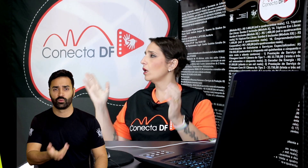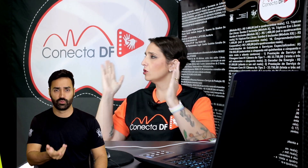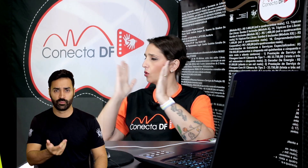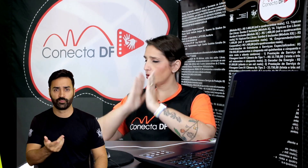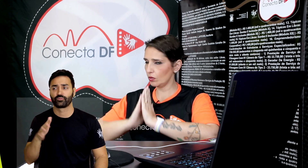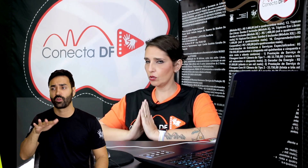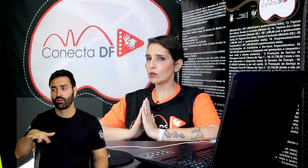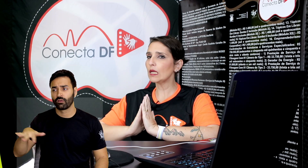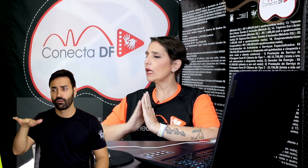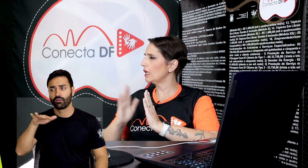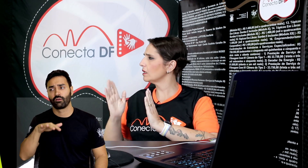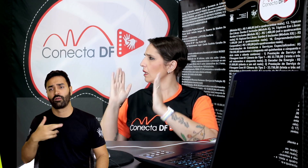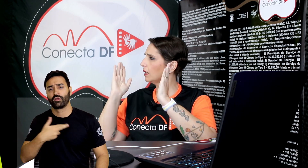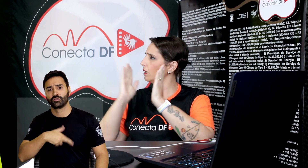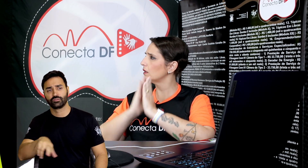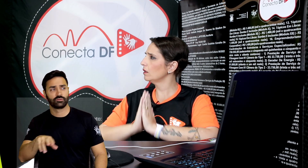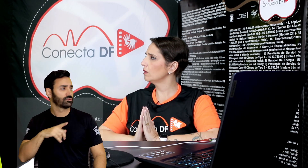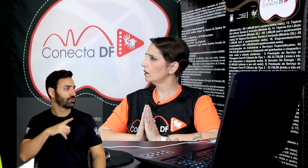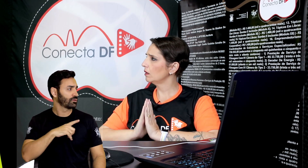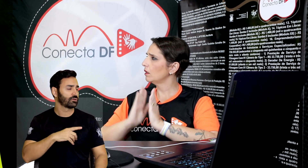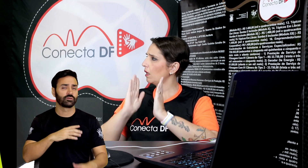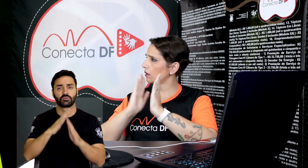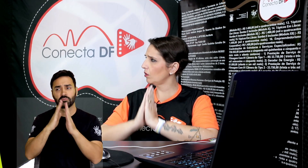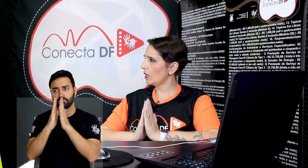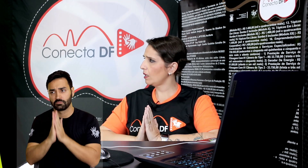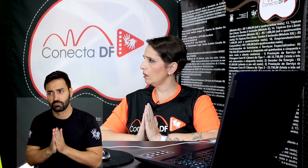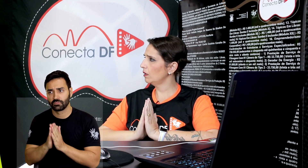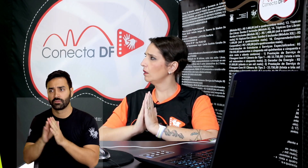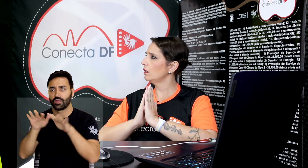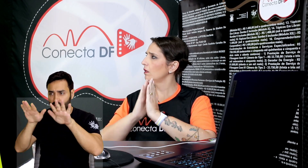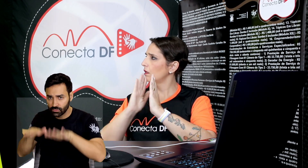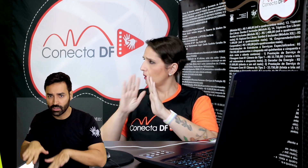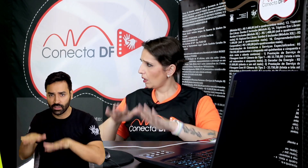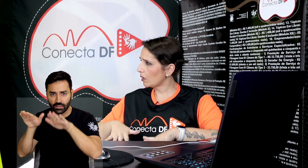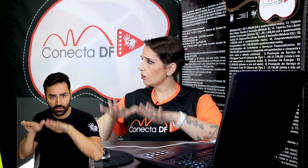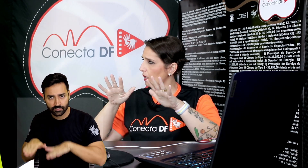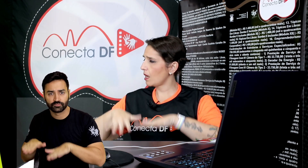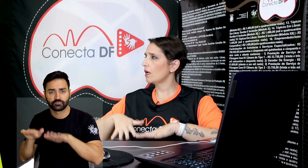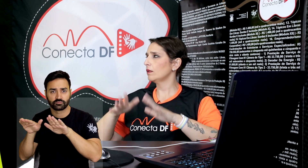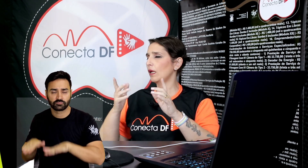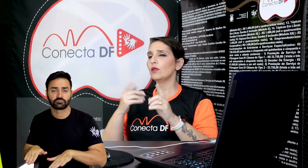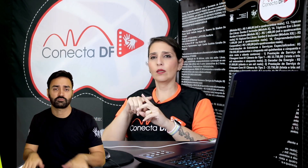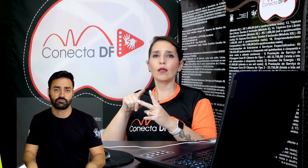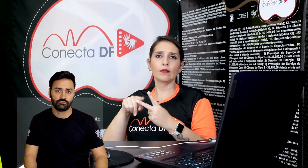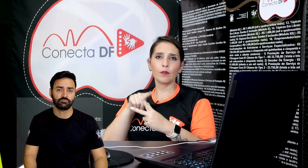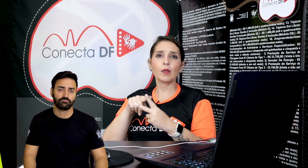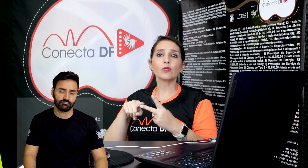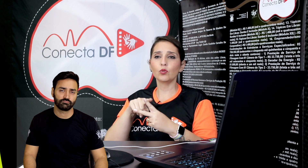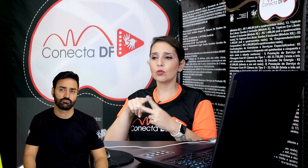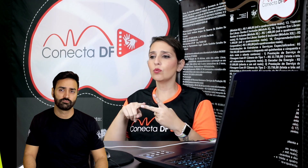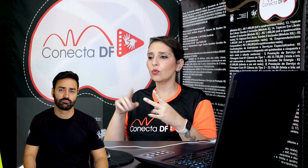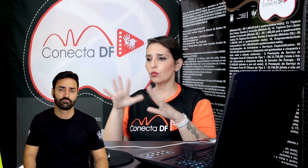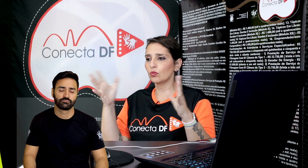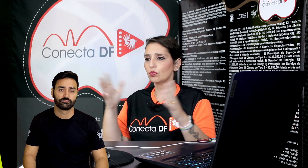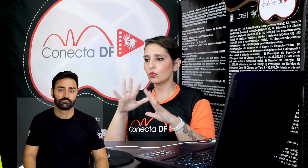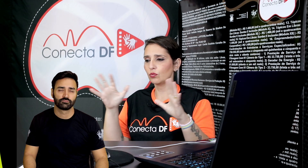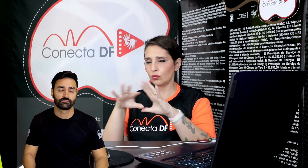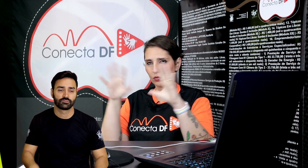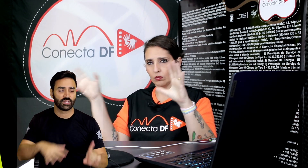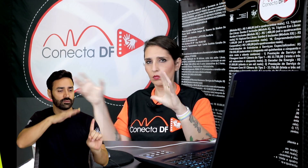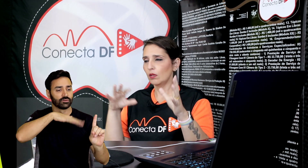sentido religioso, a gente usa esse, né, Dan? Adorar. Adorar. Depende muito